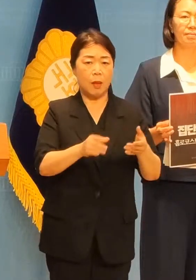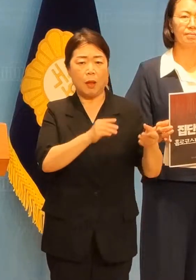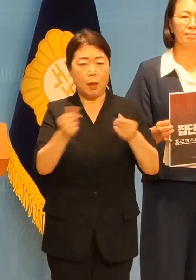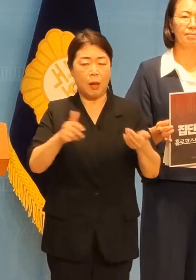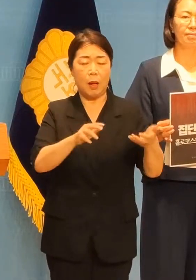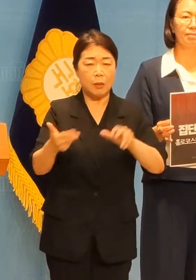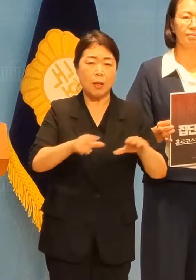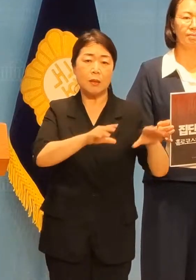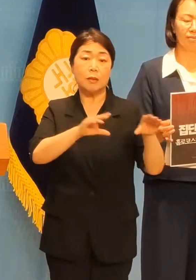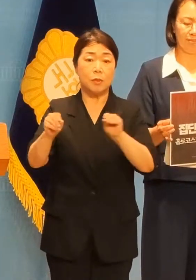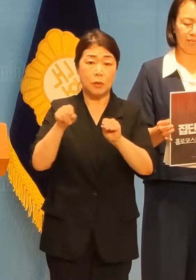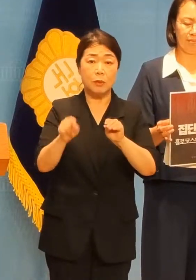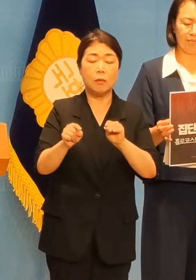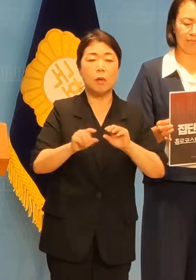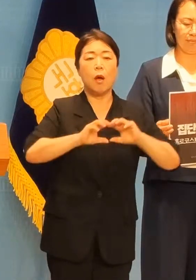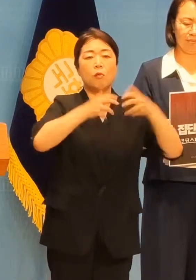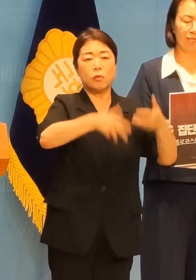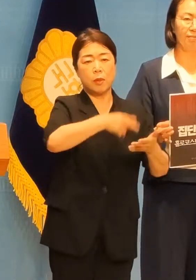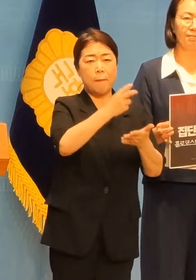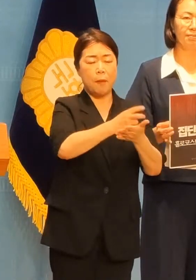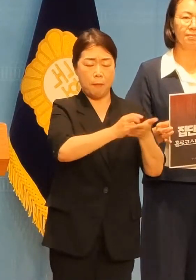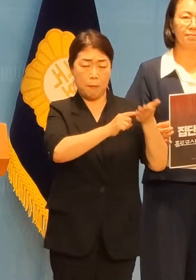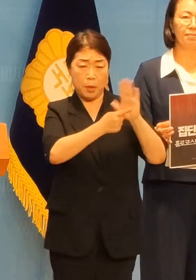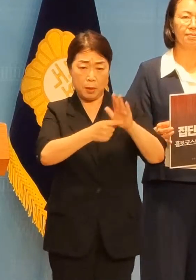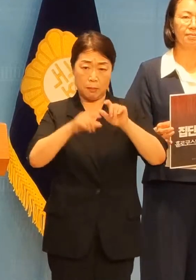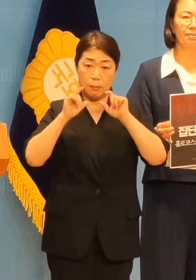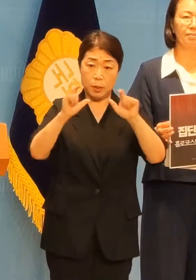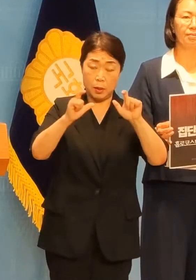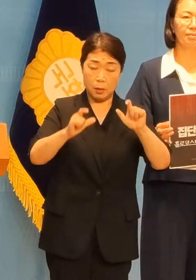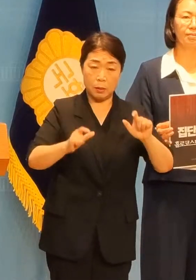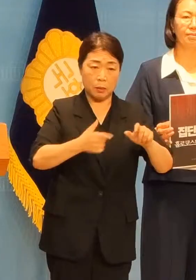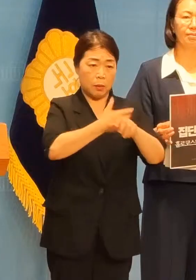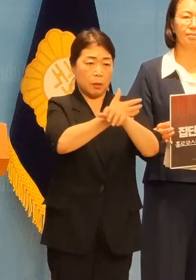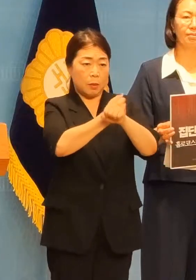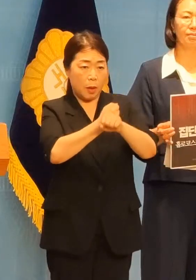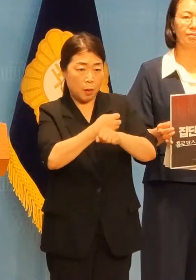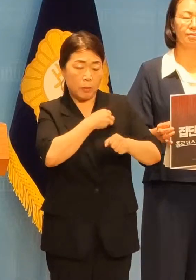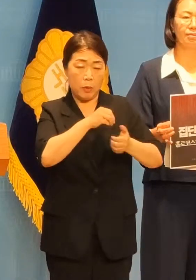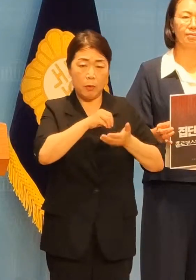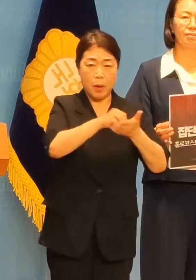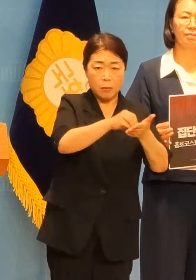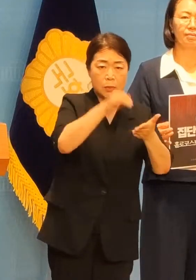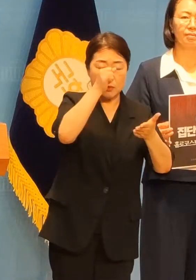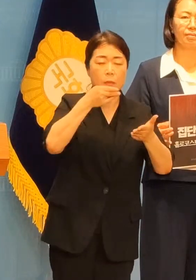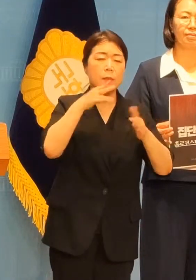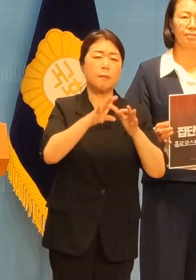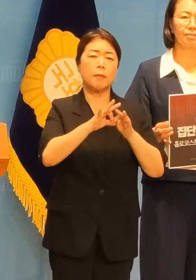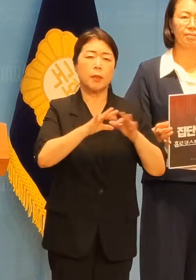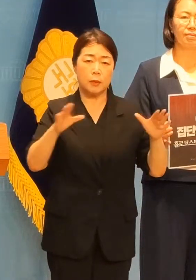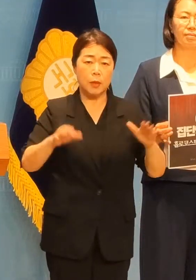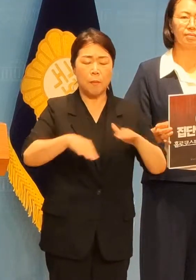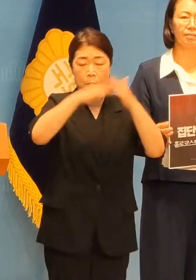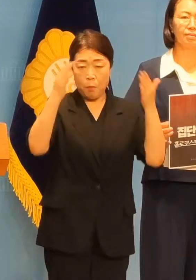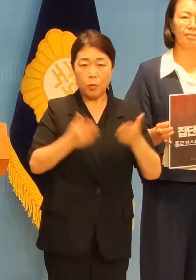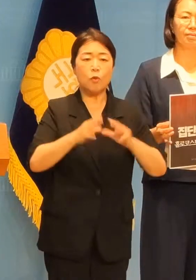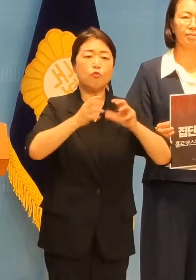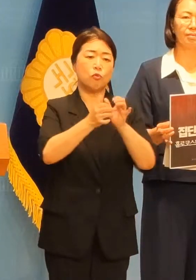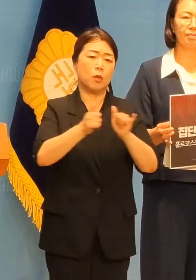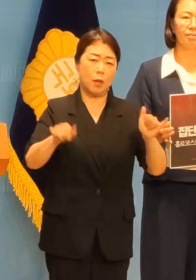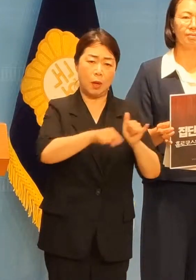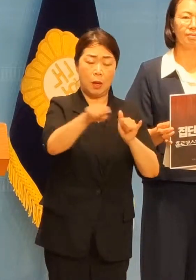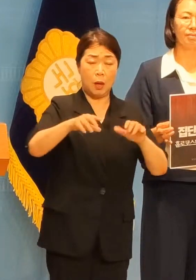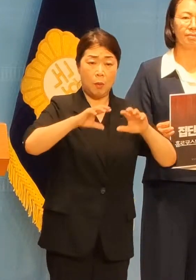예외적인 절대적 규범입니다. 조약 가입 여부와 관계없이 모든 국가의